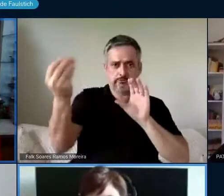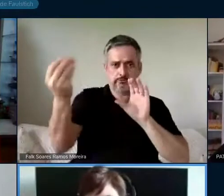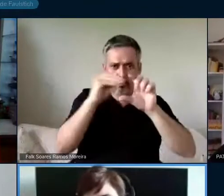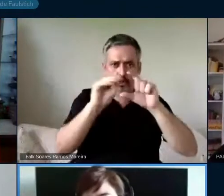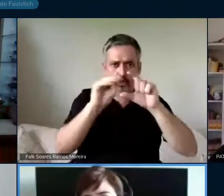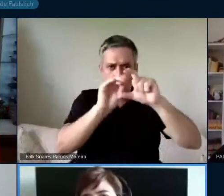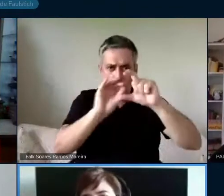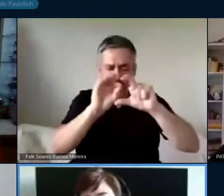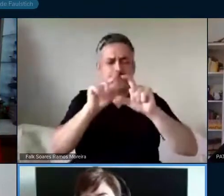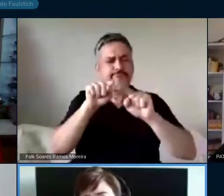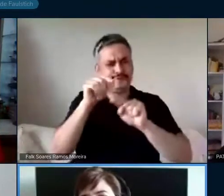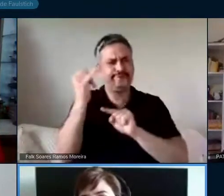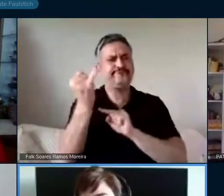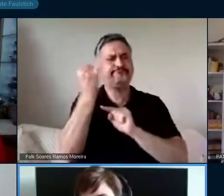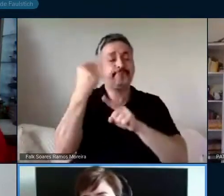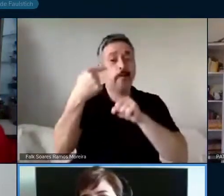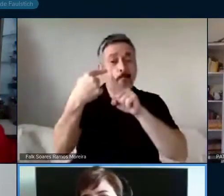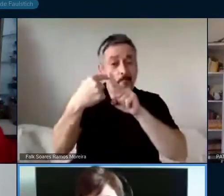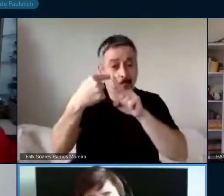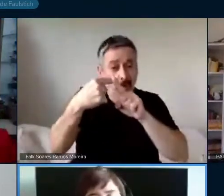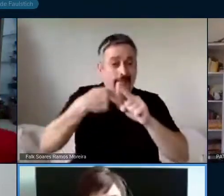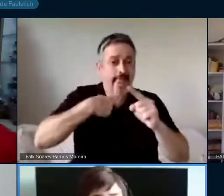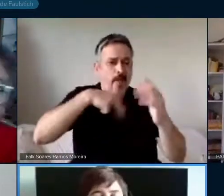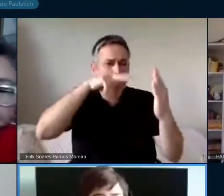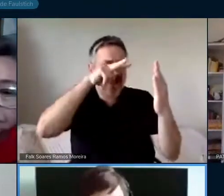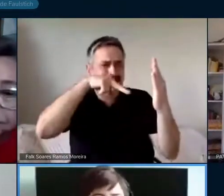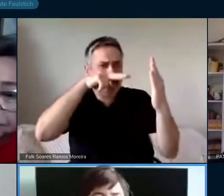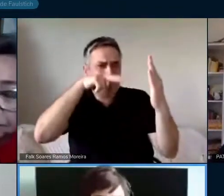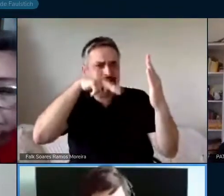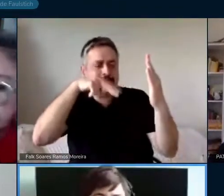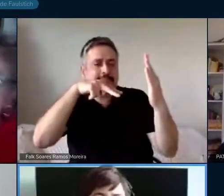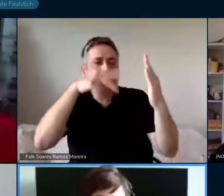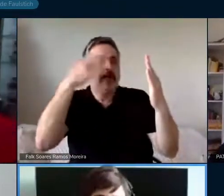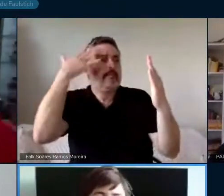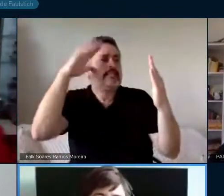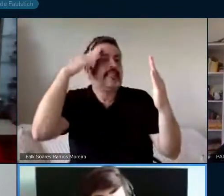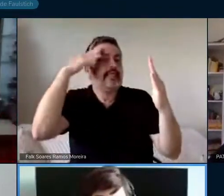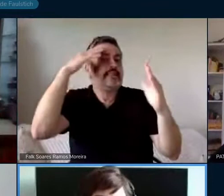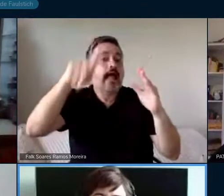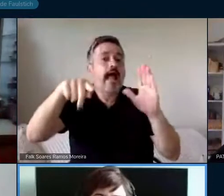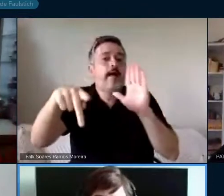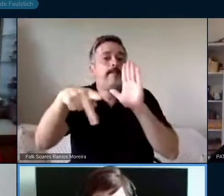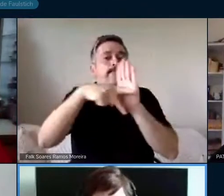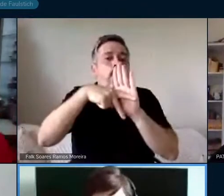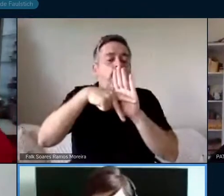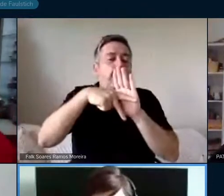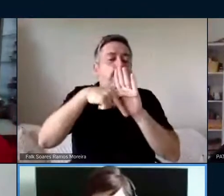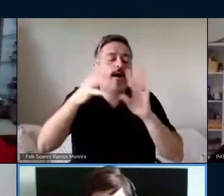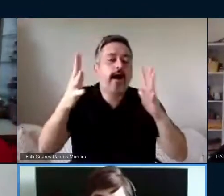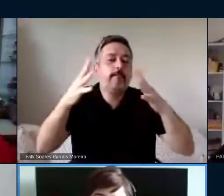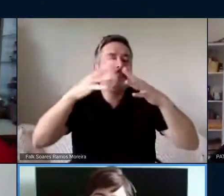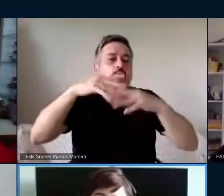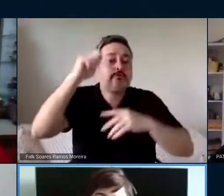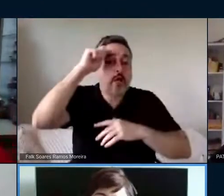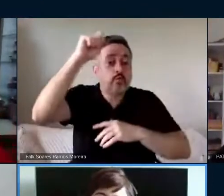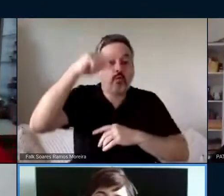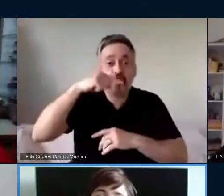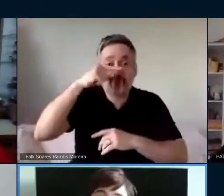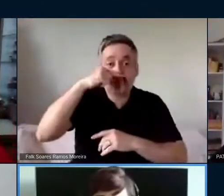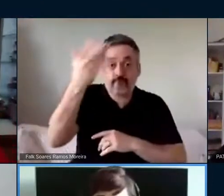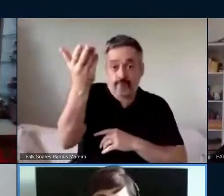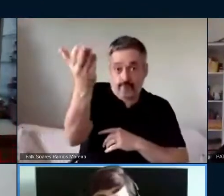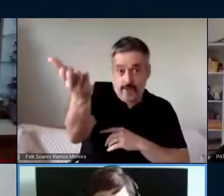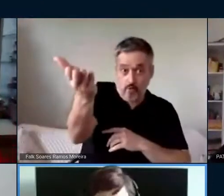Sim, professora Tuch. Acho que seria interessante mesmo colocarmos isso em QR Code, até mesmo